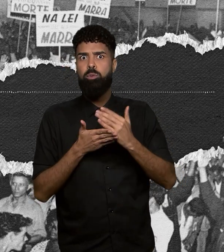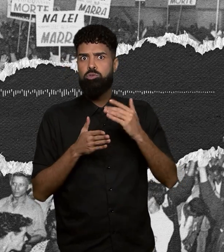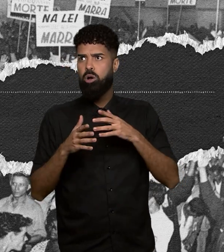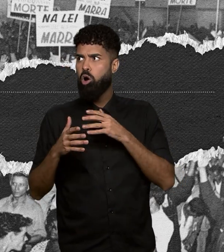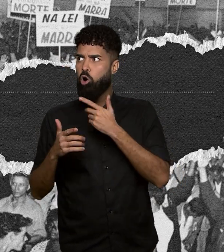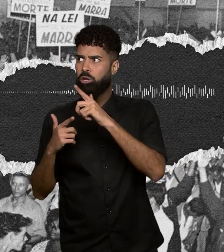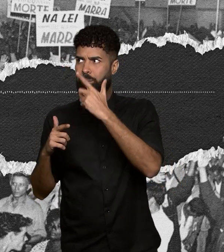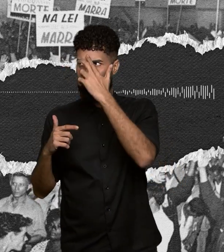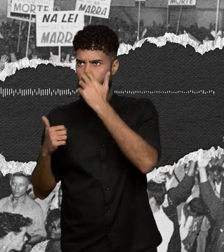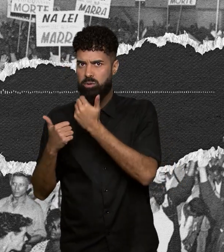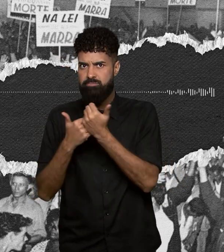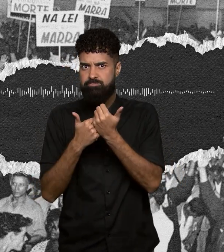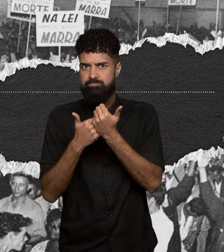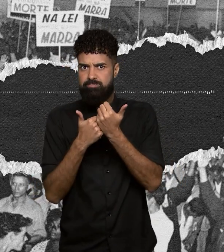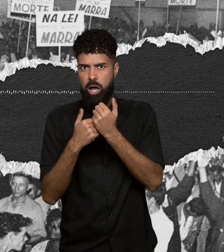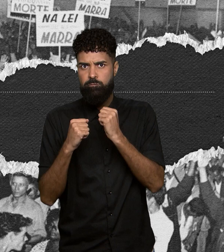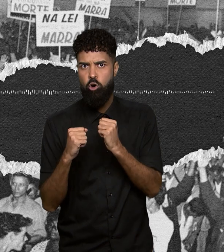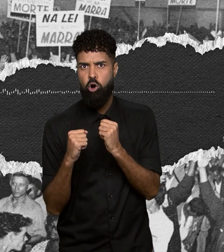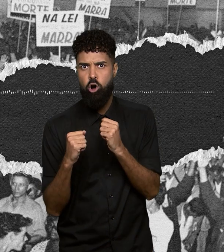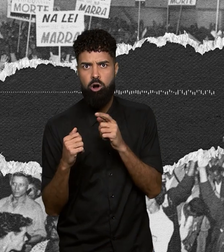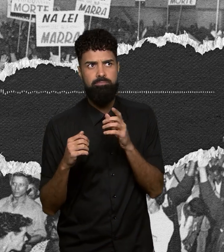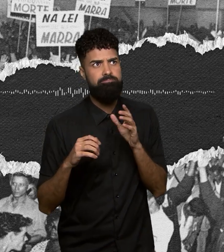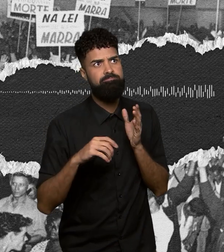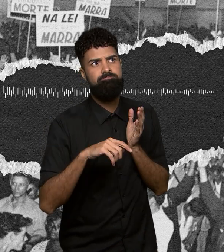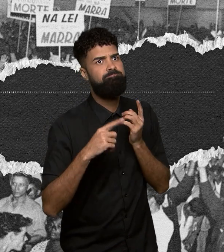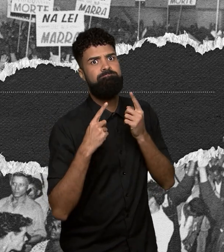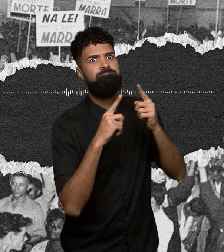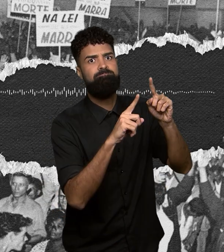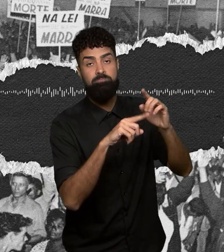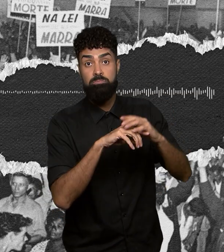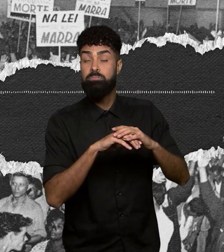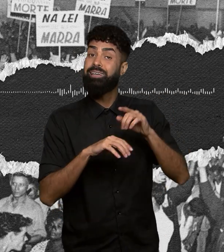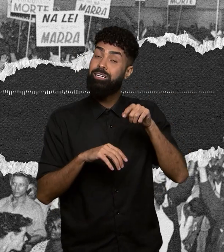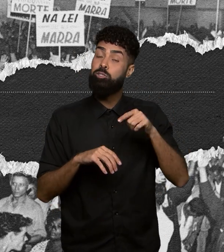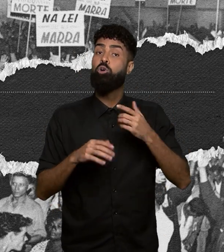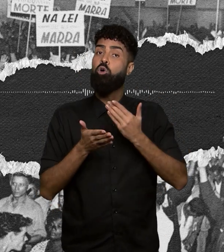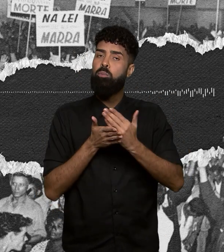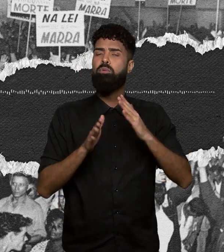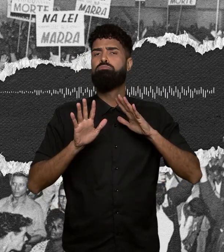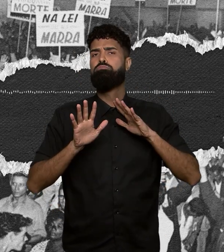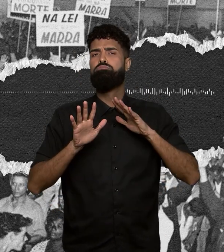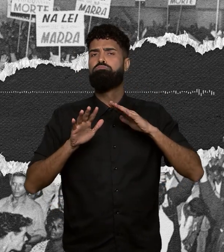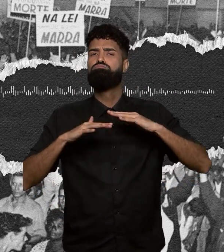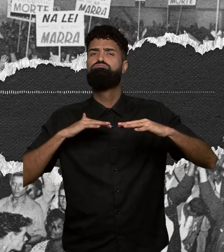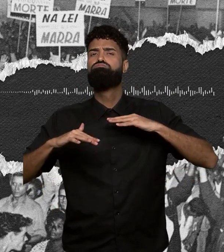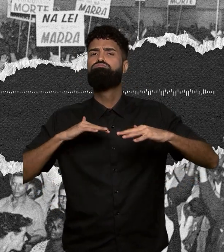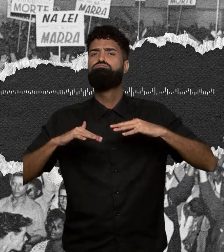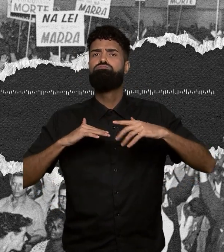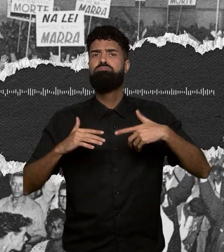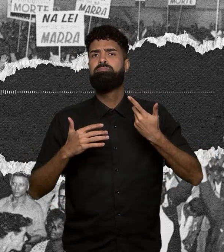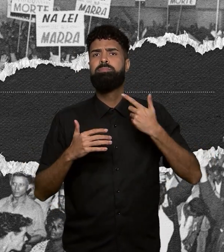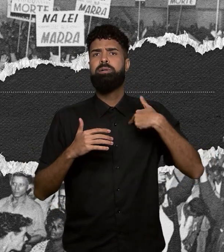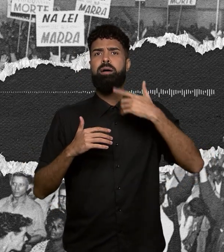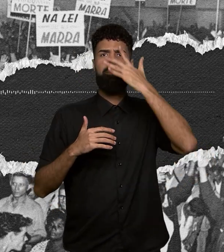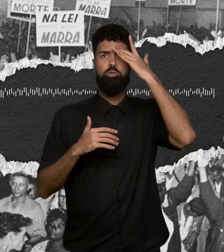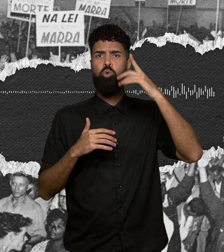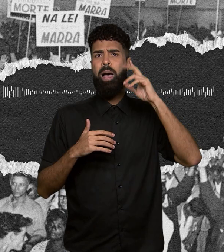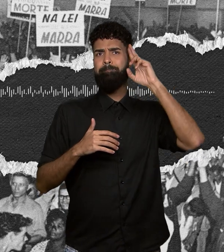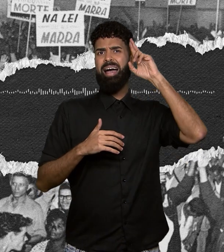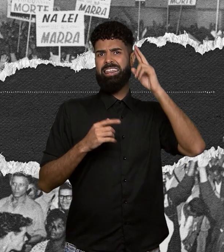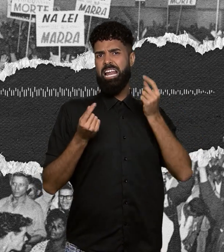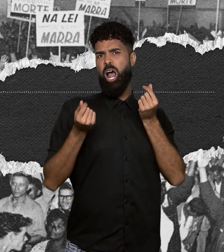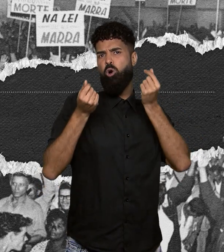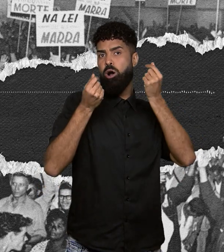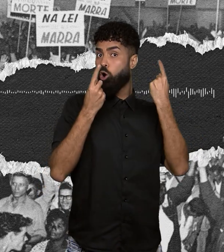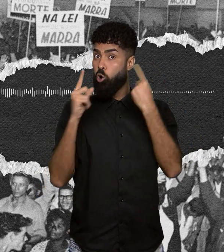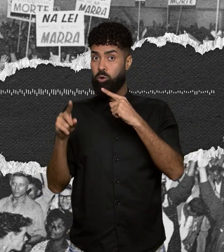aliados de peso Esse foi um dos pontos que impulsionou a mobilização dos grandes patrões contra o João Gular que ele